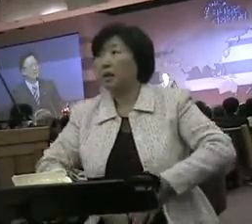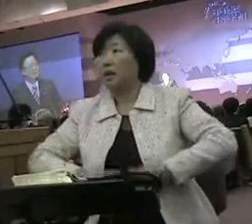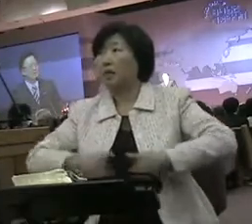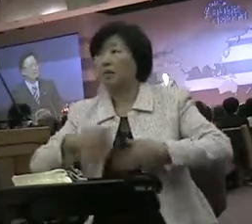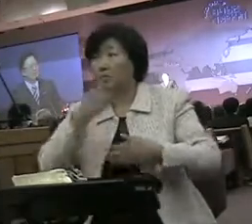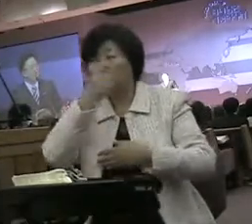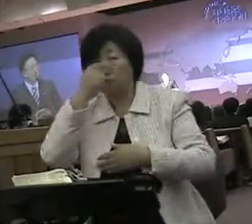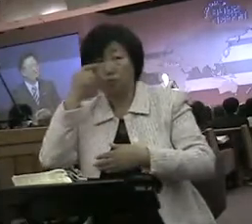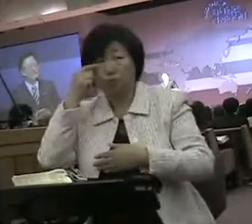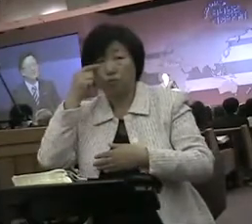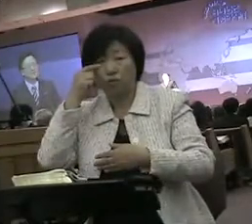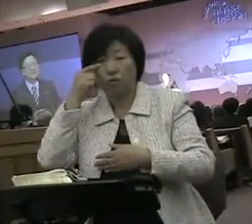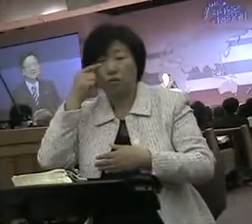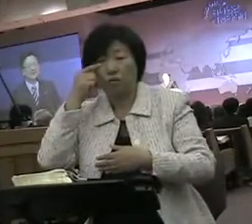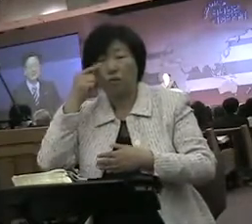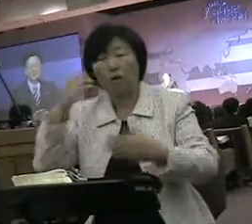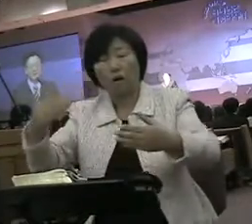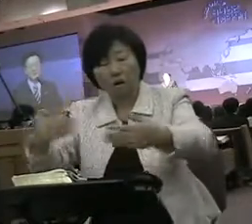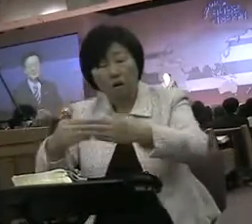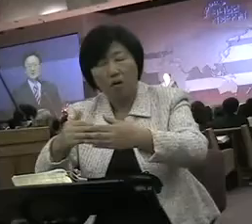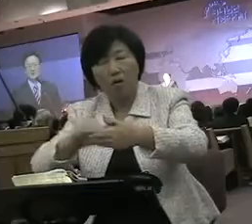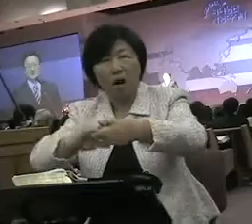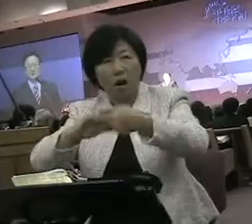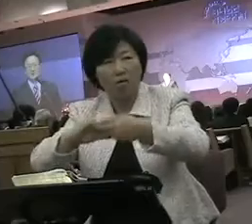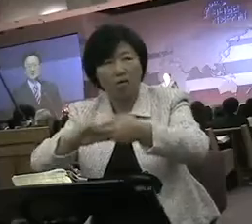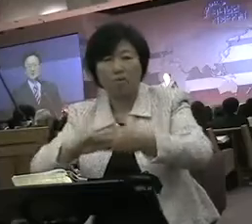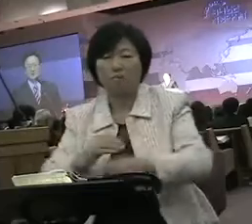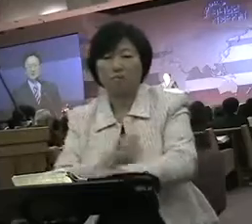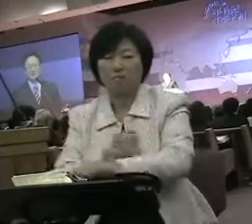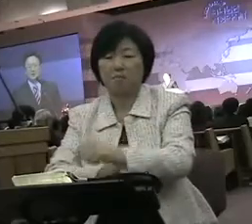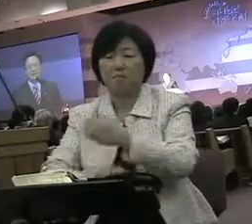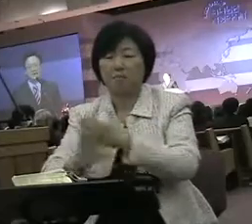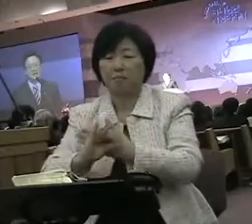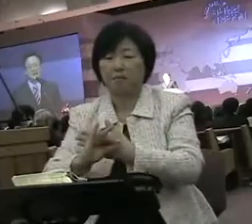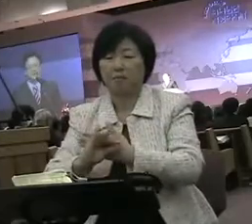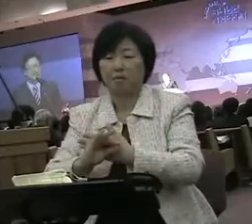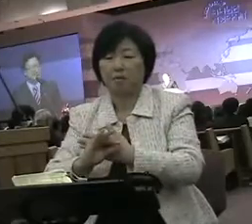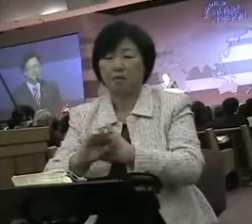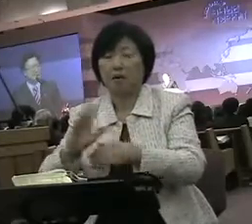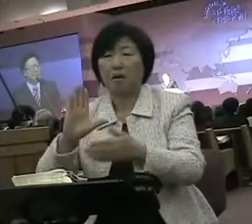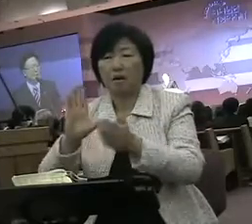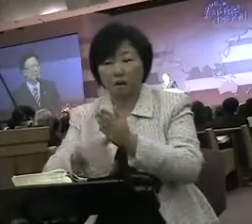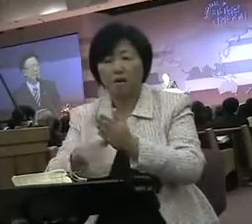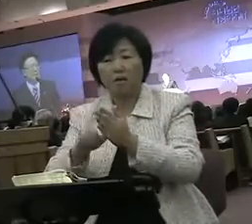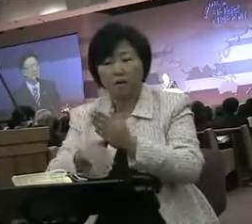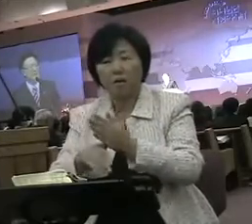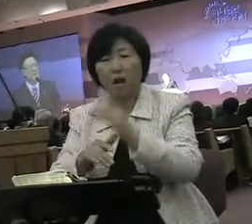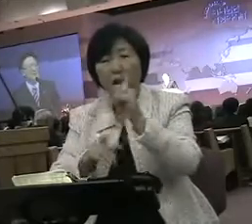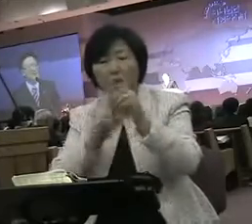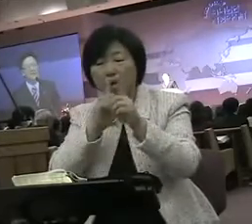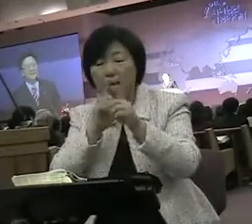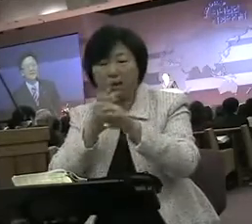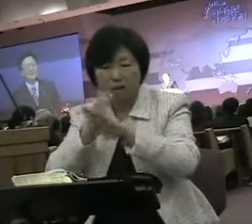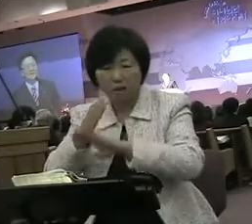눈길로, 때로는 허그하시면서, 악수하시면서, 때로는 지나가는 한마디 말로